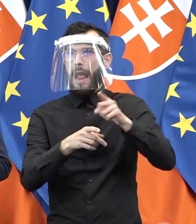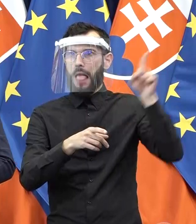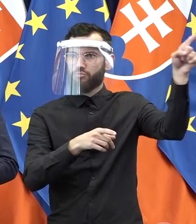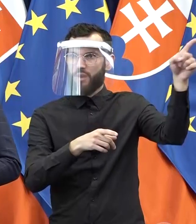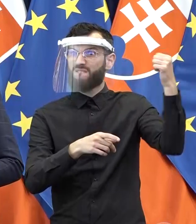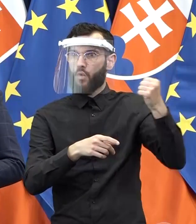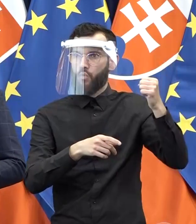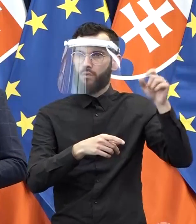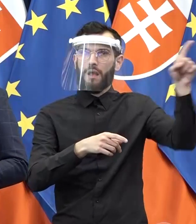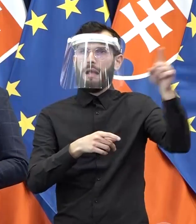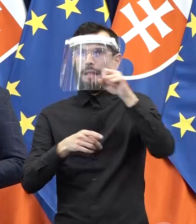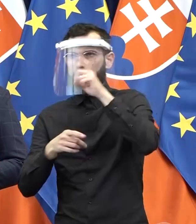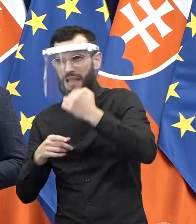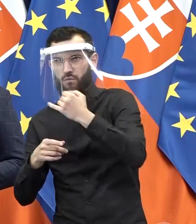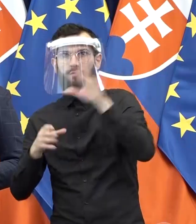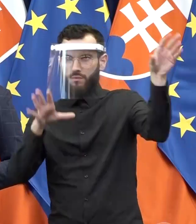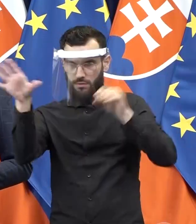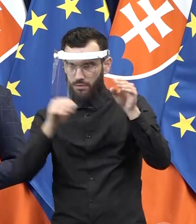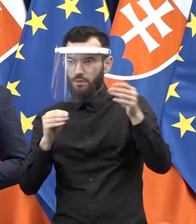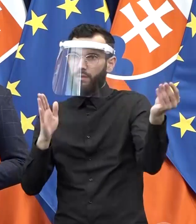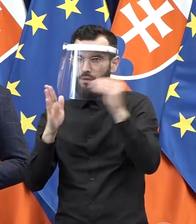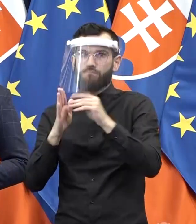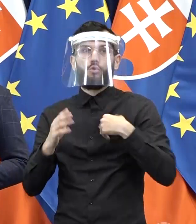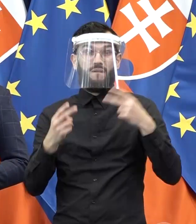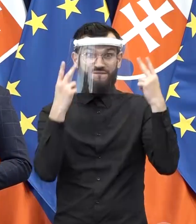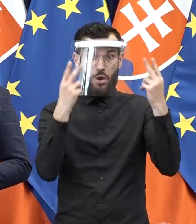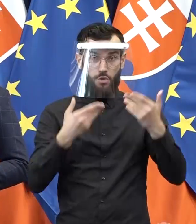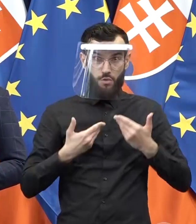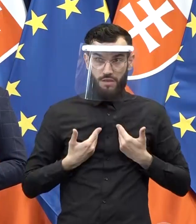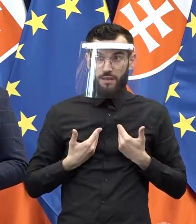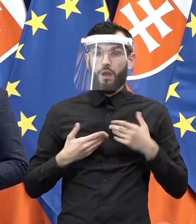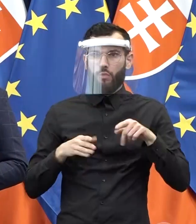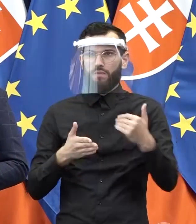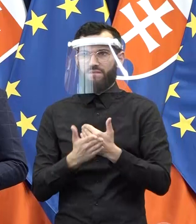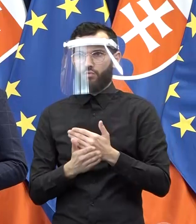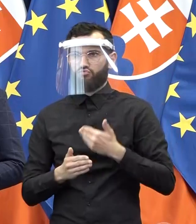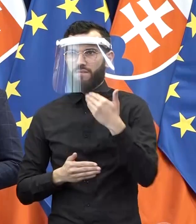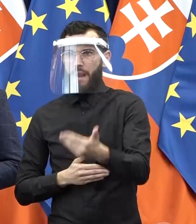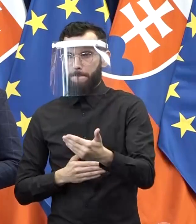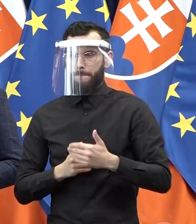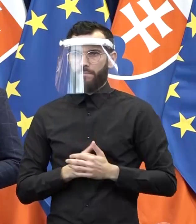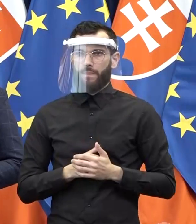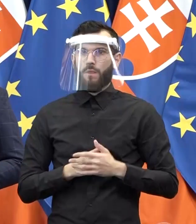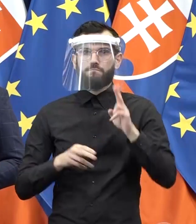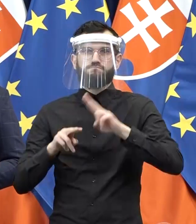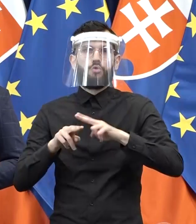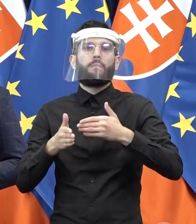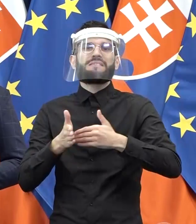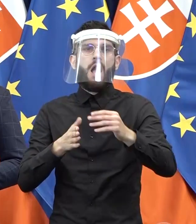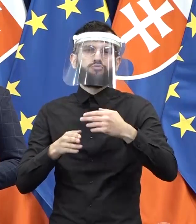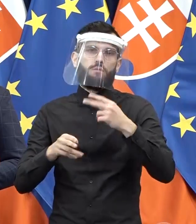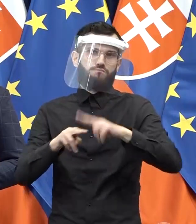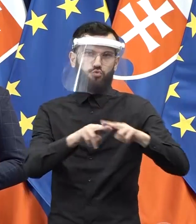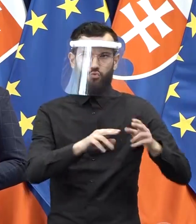sa chytili, ktoré sa nechytili. My to budeme samozrejme vyhodnocovať a podľa toho príjmeme ďalšie kroky.